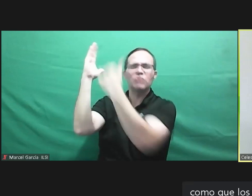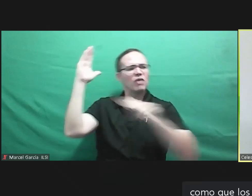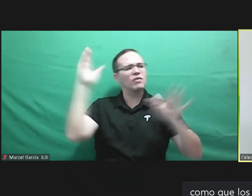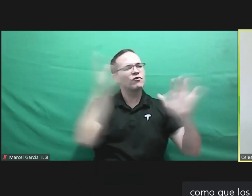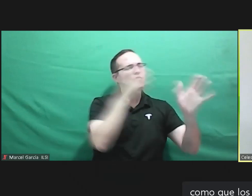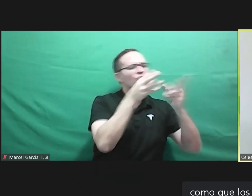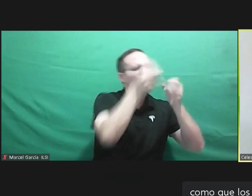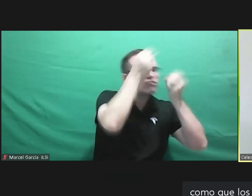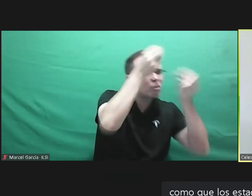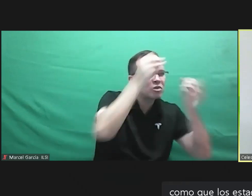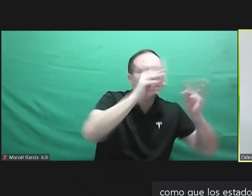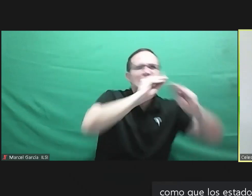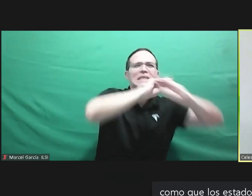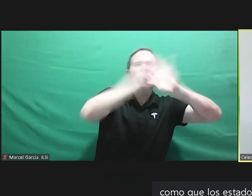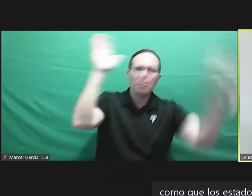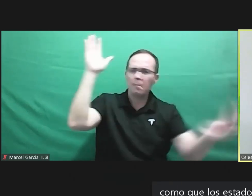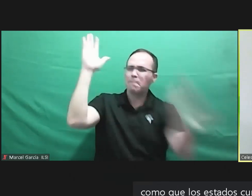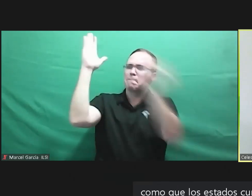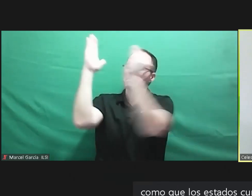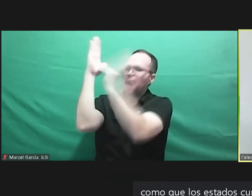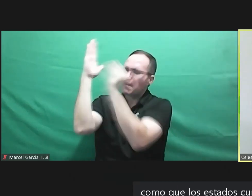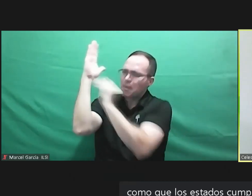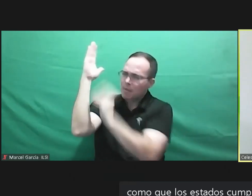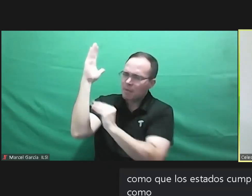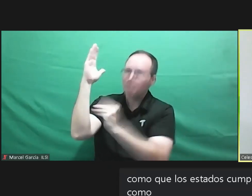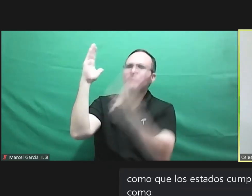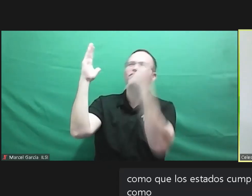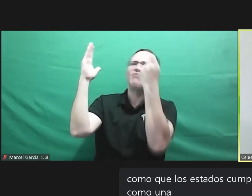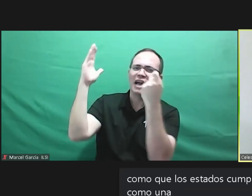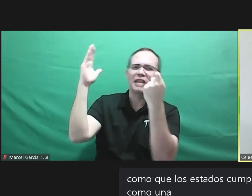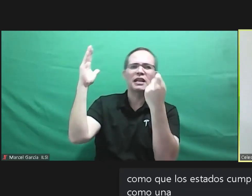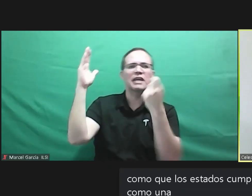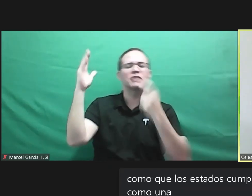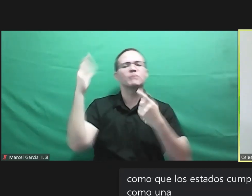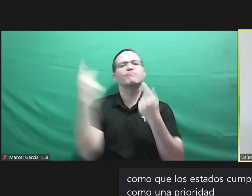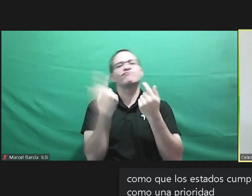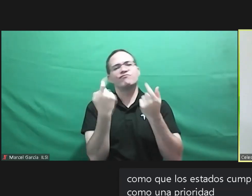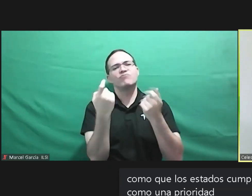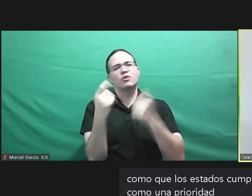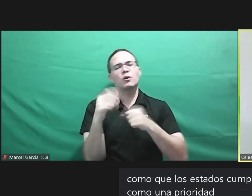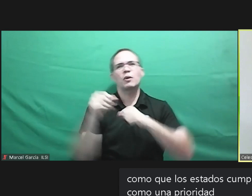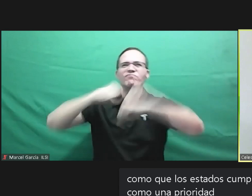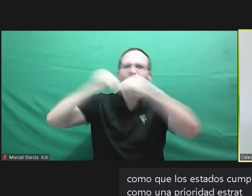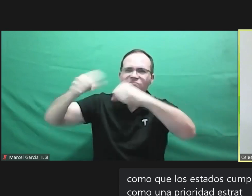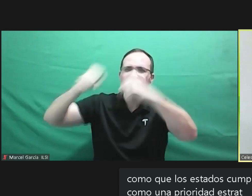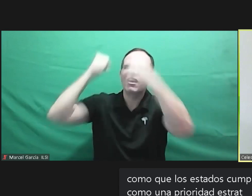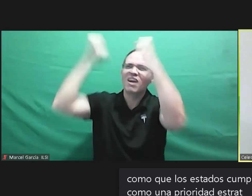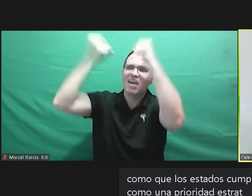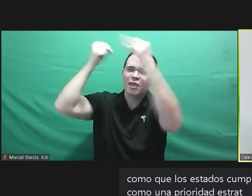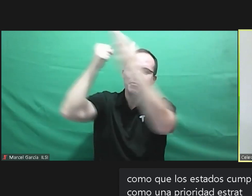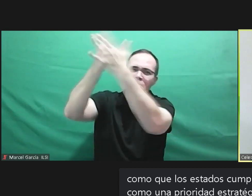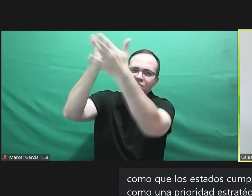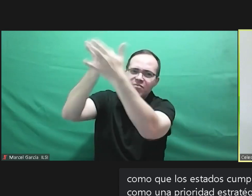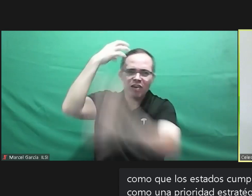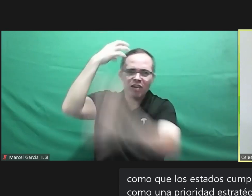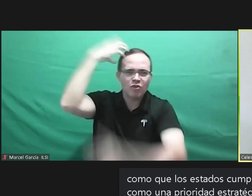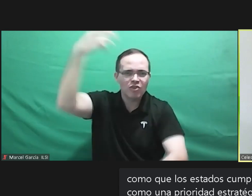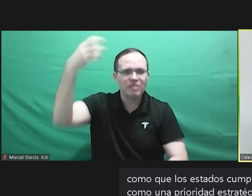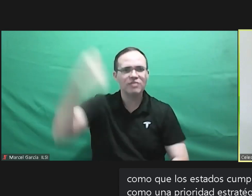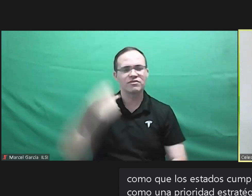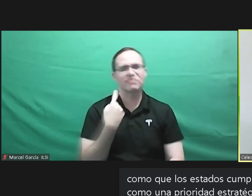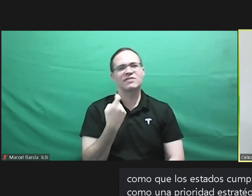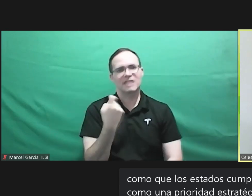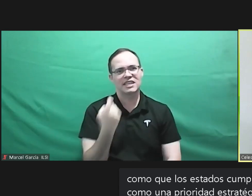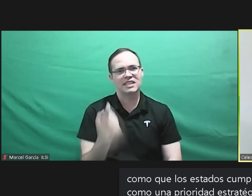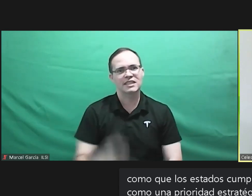momento de pensar nuestras acciones de incidencia, ¿no? Entonces, pero un poco, ¿por qué es importante